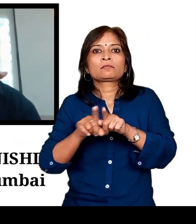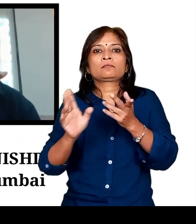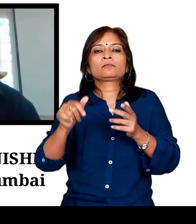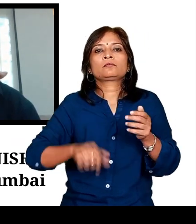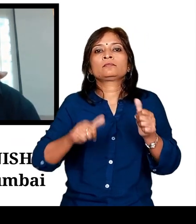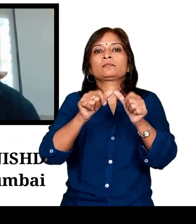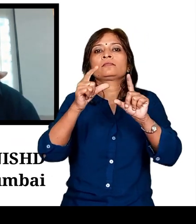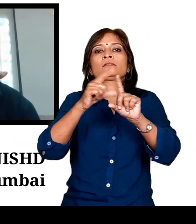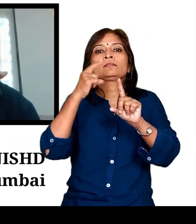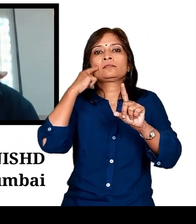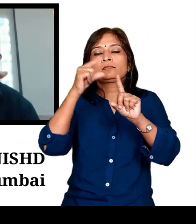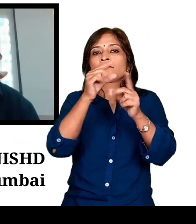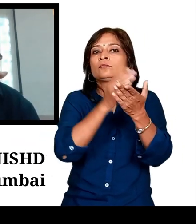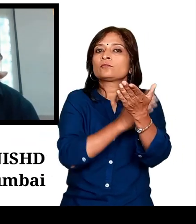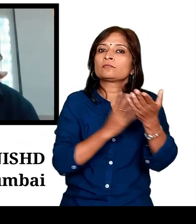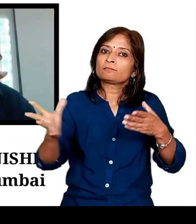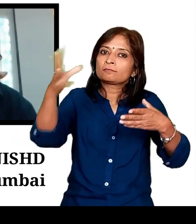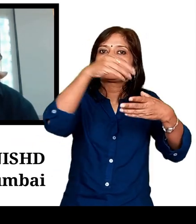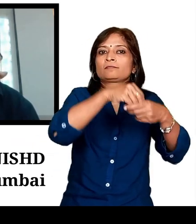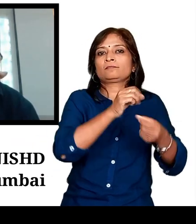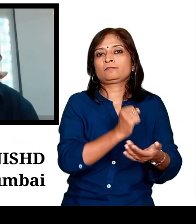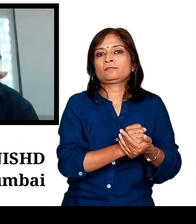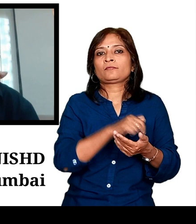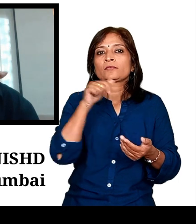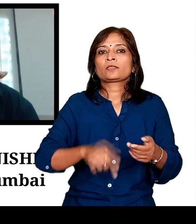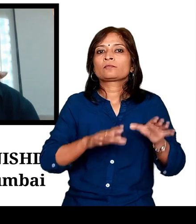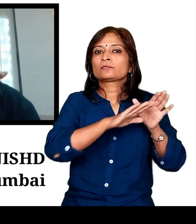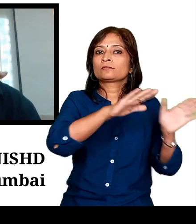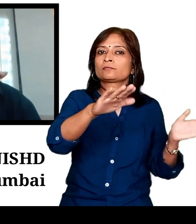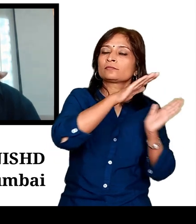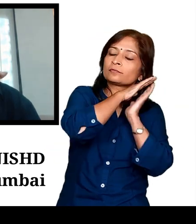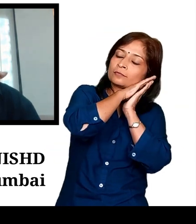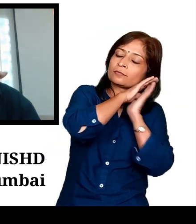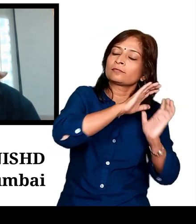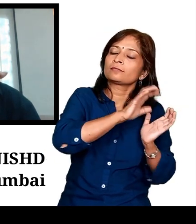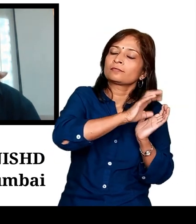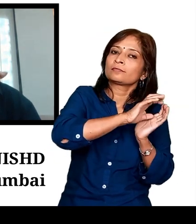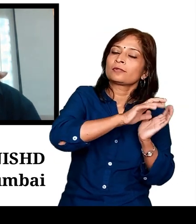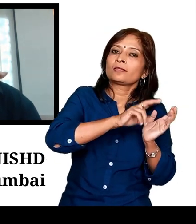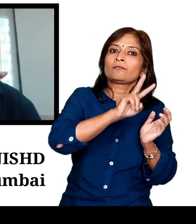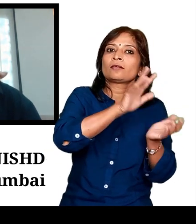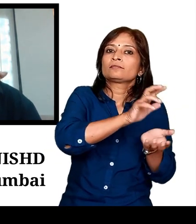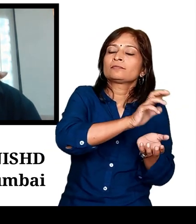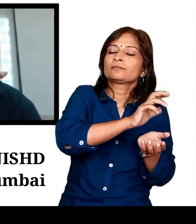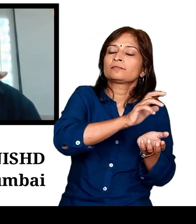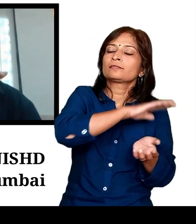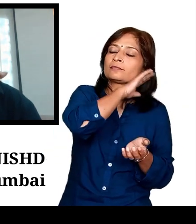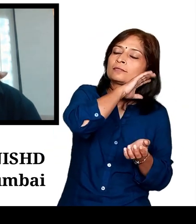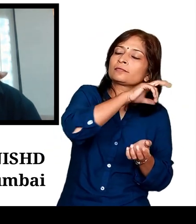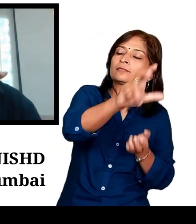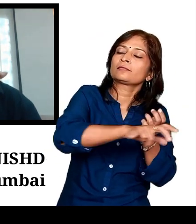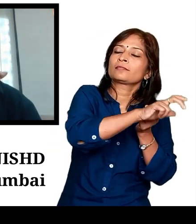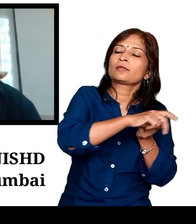के अंदर में कवर करना है इसलिए कि पिलो वाइब्रेटर है. जैसे कि पिलो हेड के नीचे ऐसा